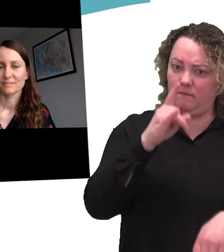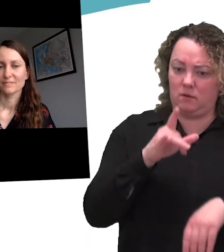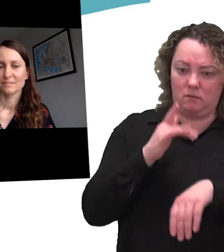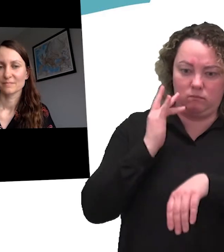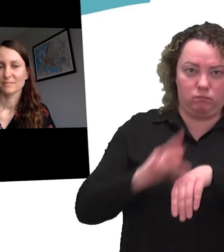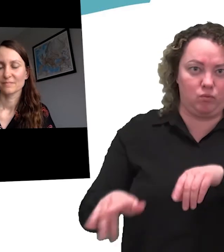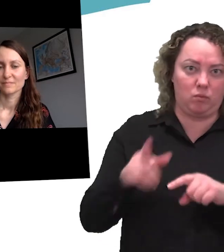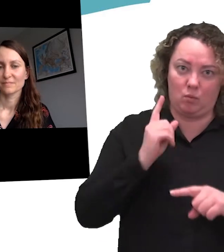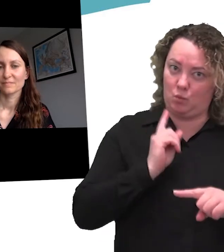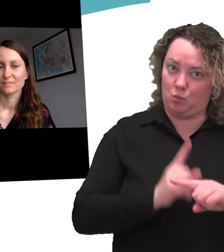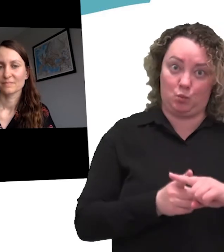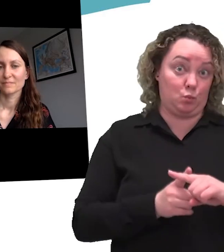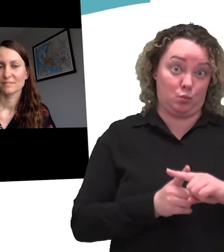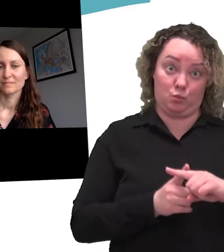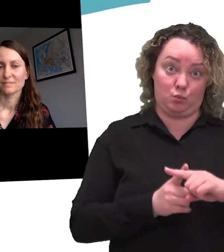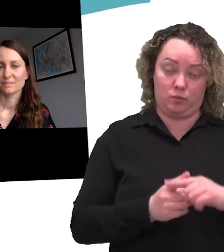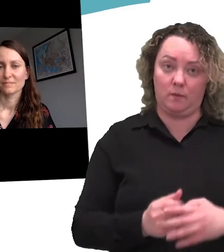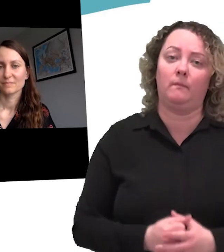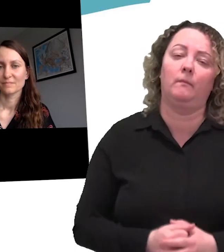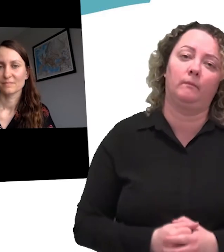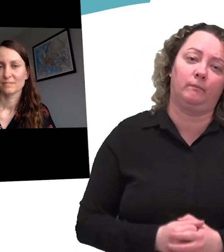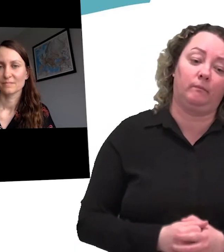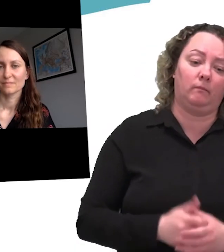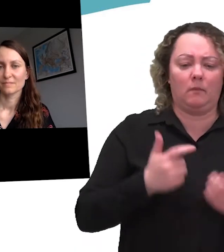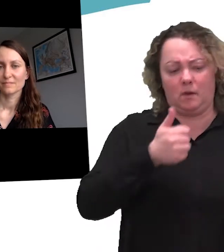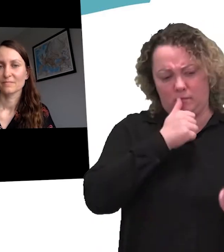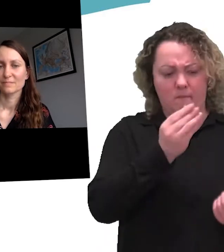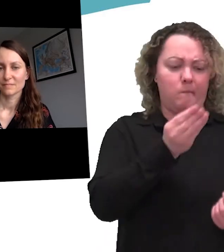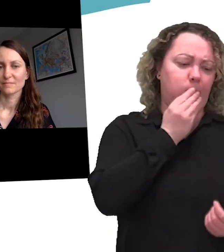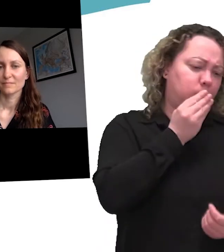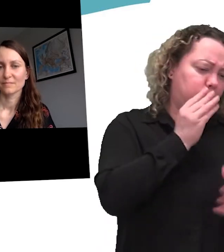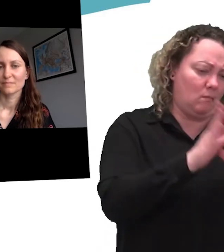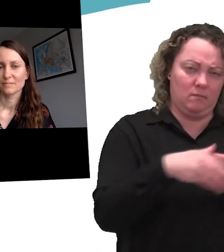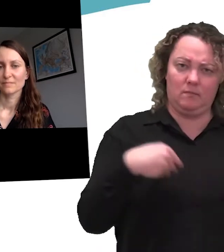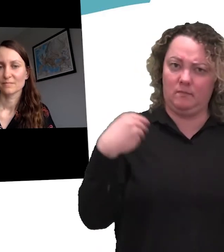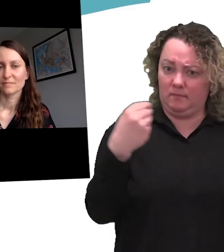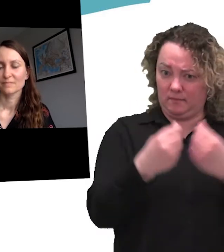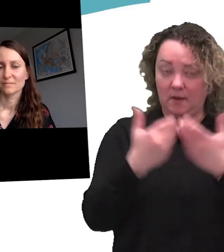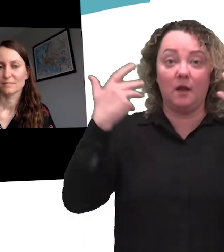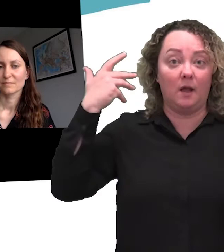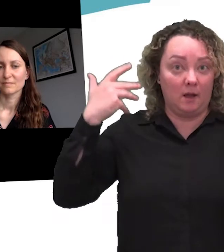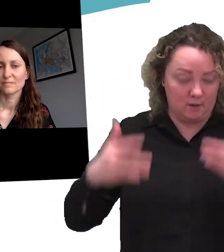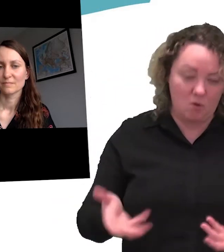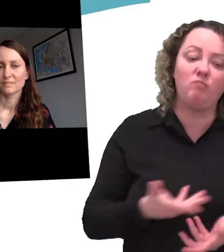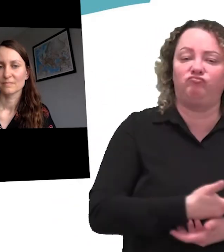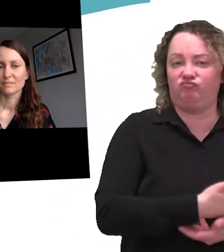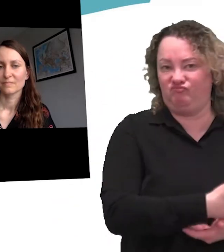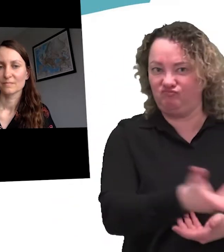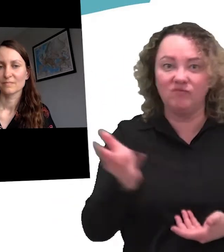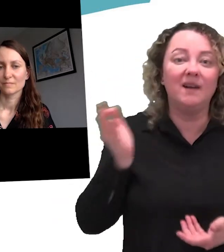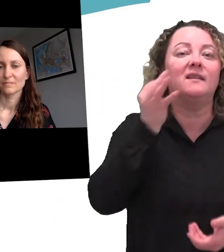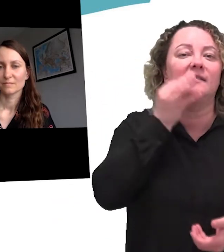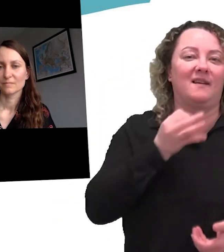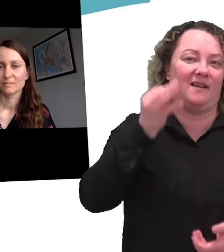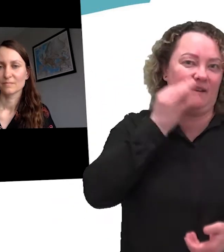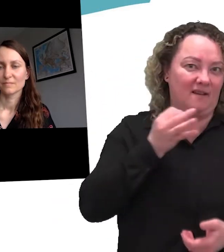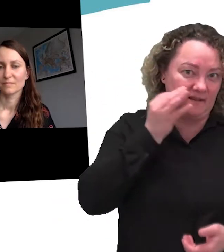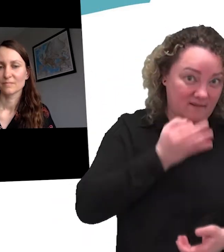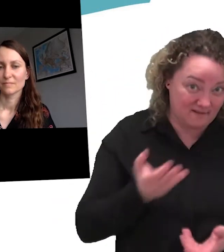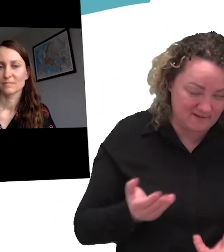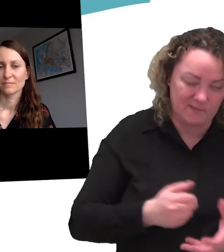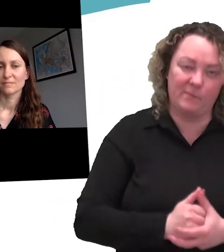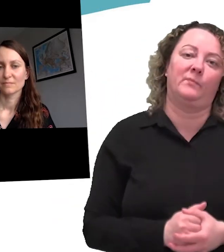yra būna, kad tarkim pavalgo visą šeimą ir tada valgo desertą. Ir labai dažnai būna, kad man ypač mažiem vaikam